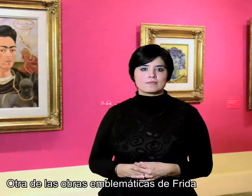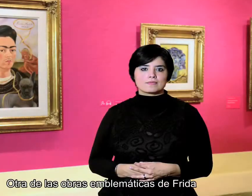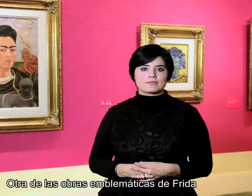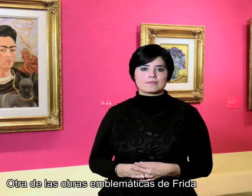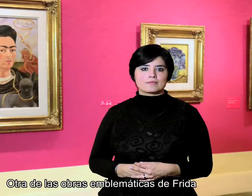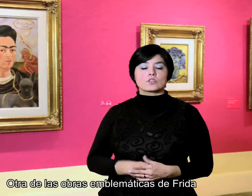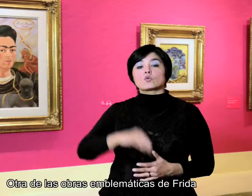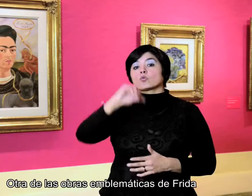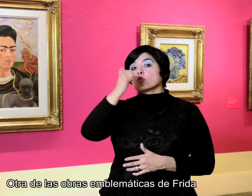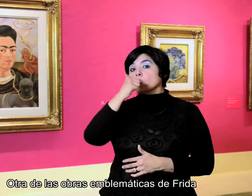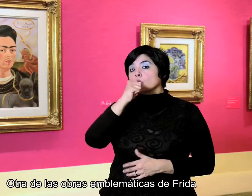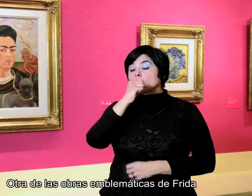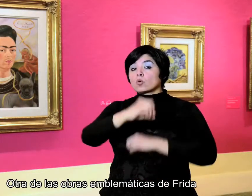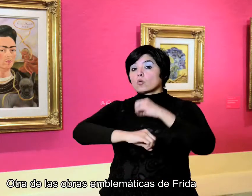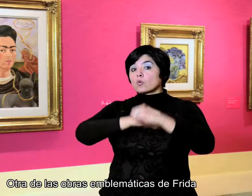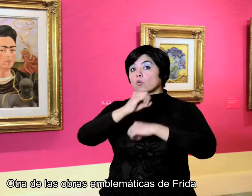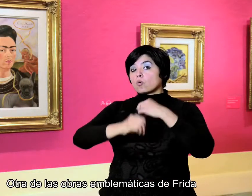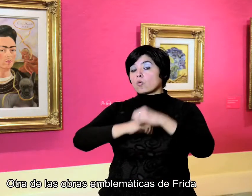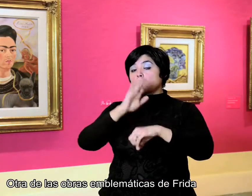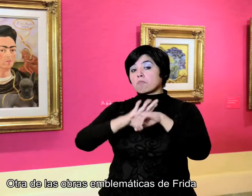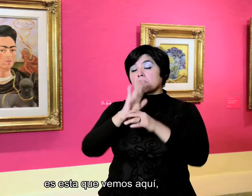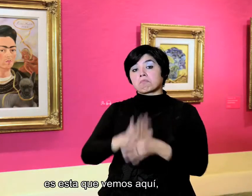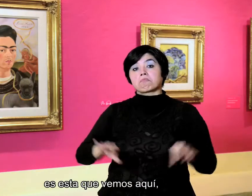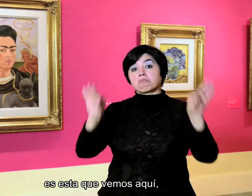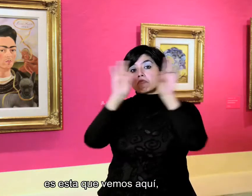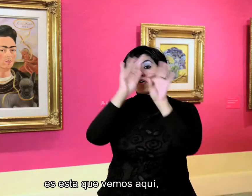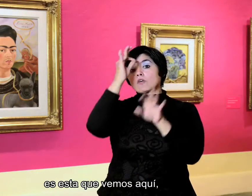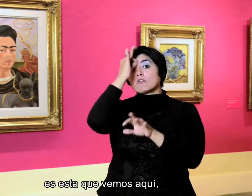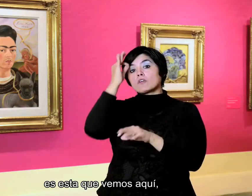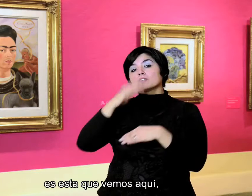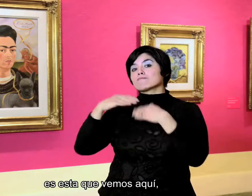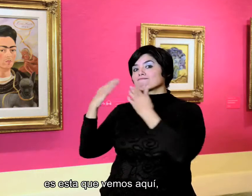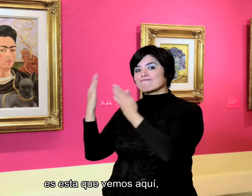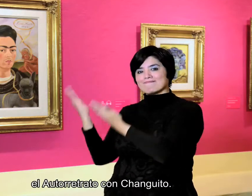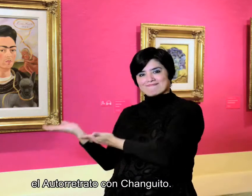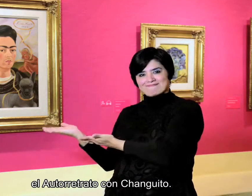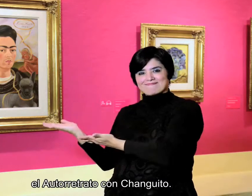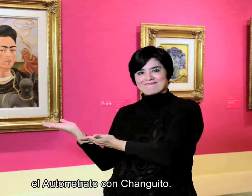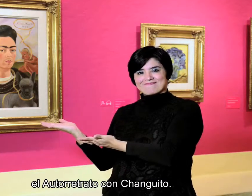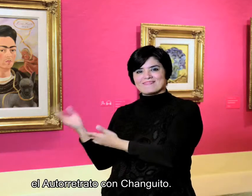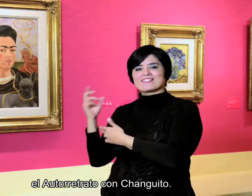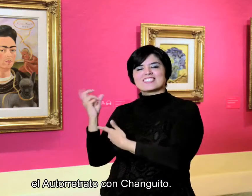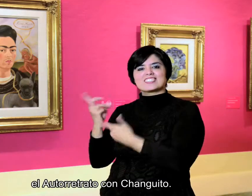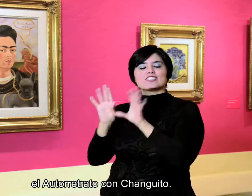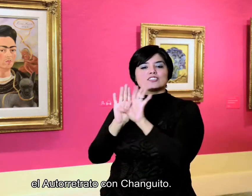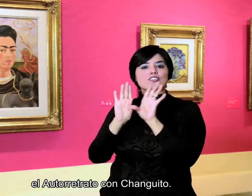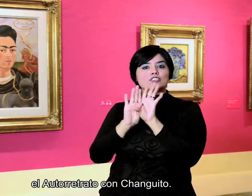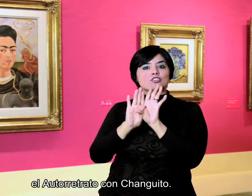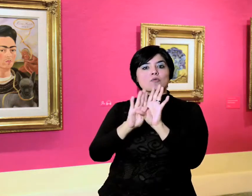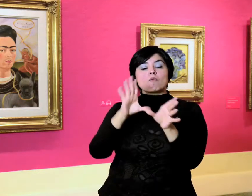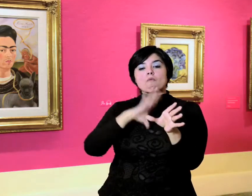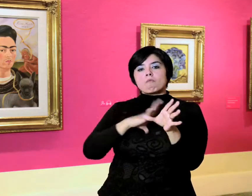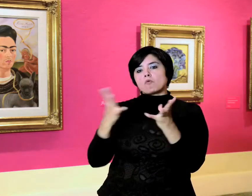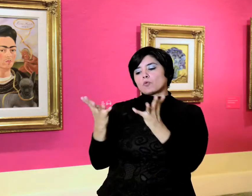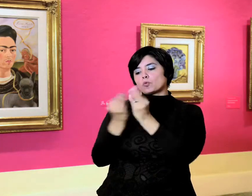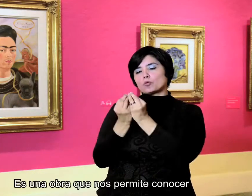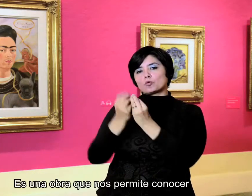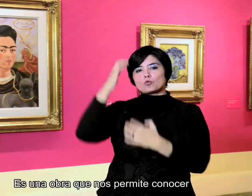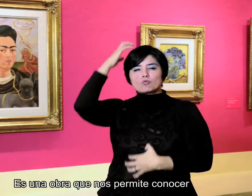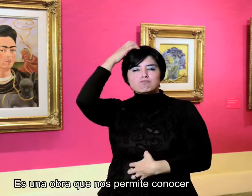Otra de las obras emblemáticas de Frida es esta que vemos aquí, el autorretrato con Changuito. Es una obra que